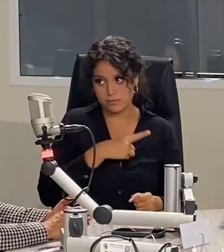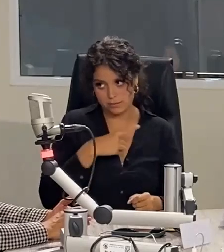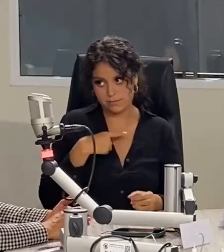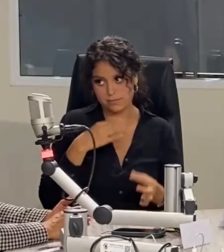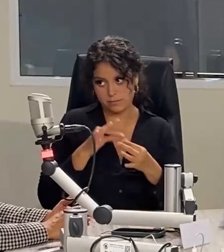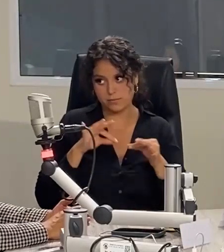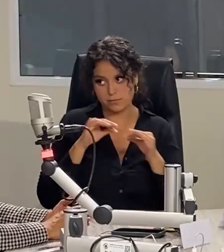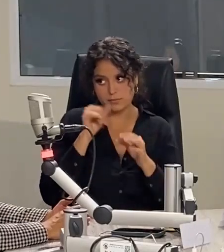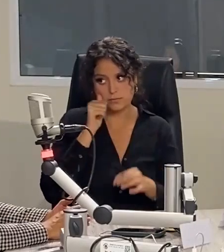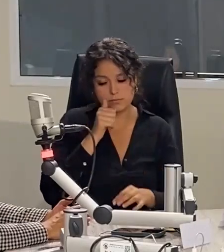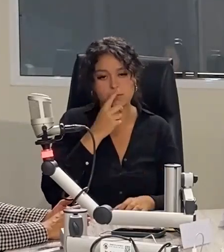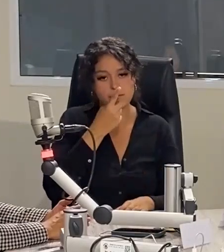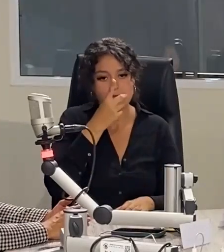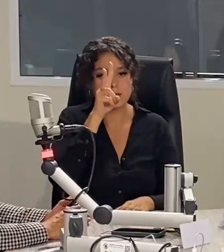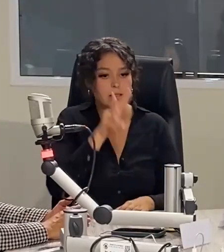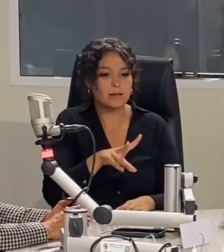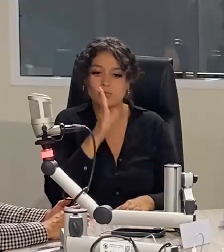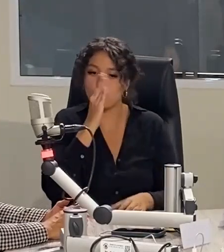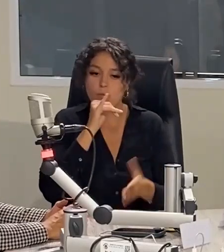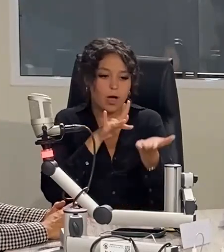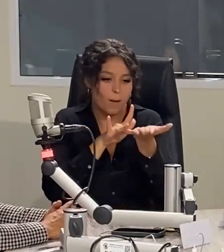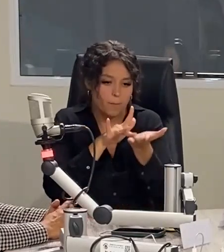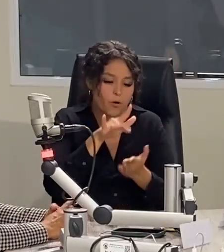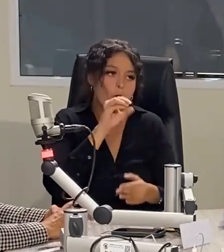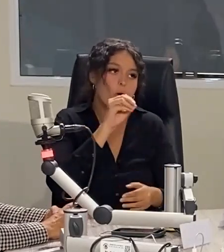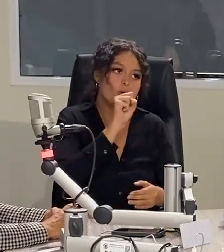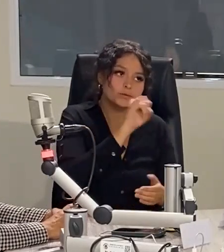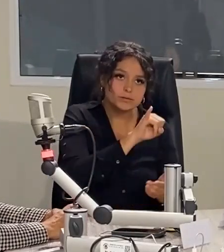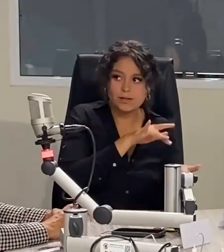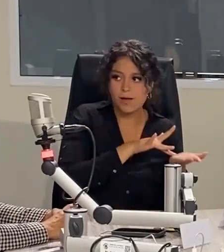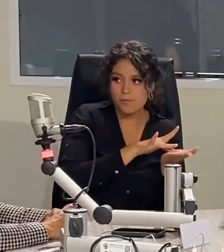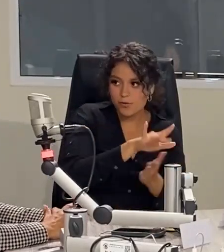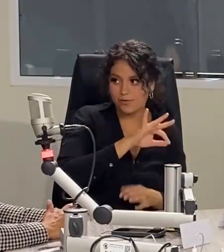pero siempre ser honesto